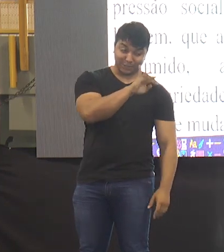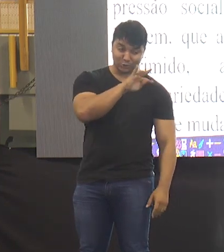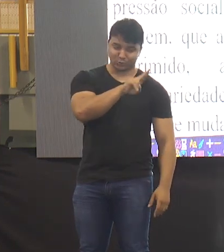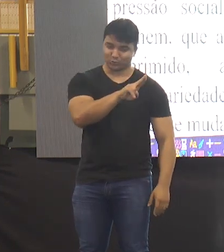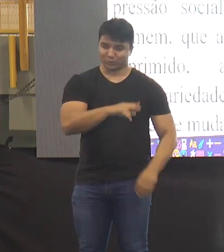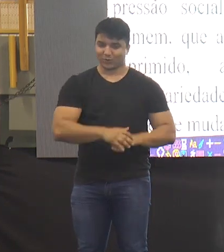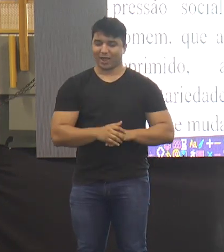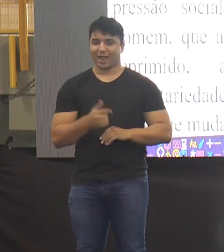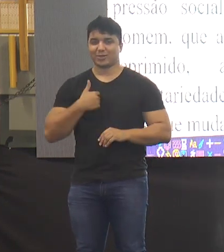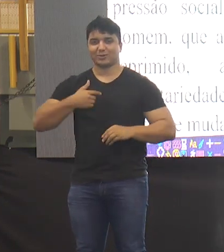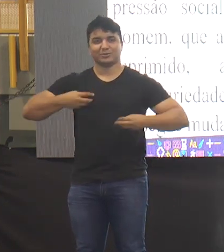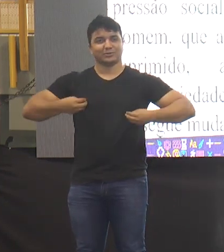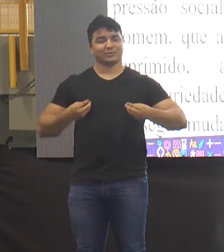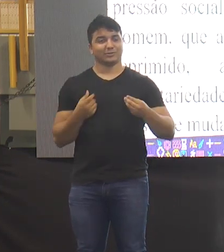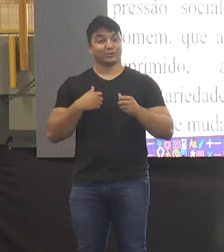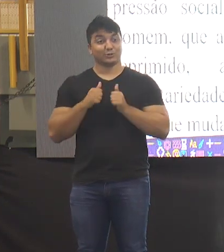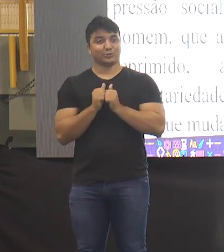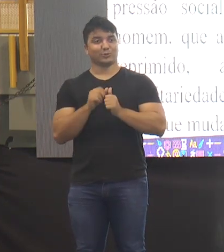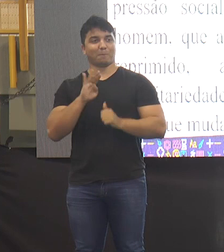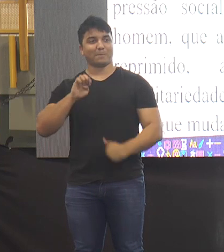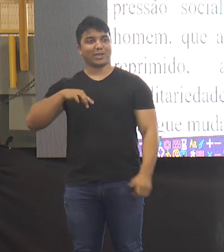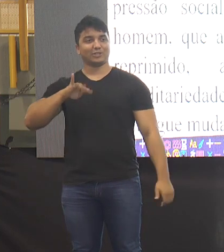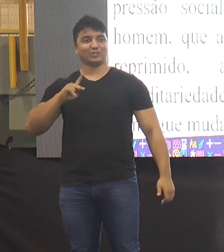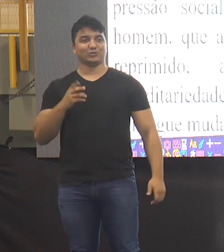Eu terminei o livro do lado do Bentinho.